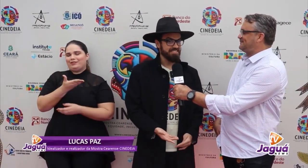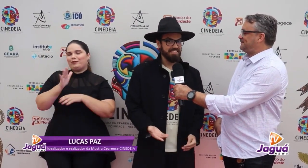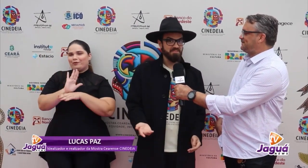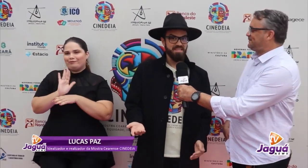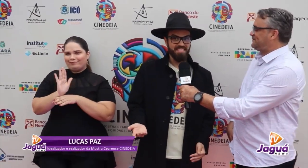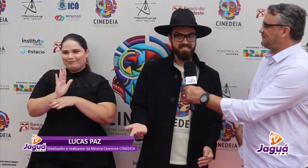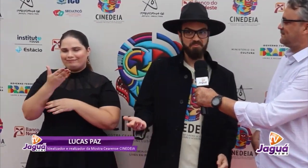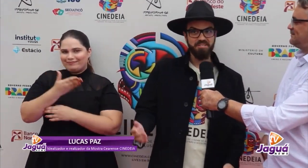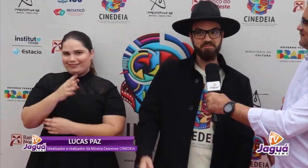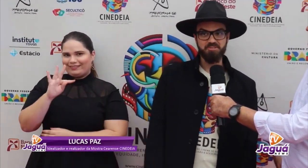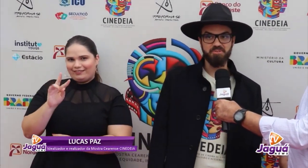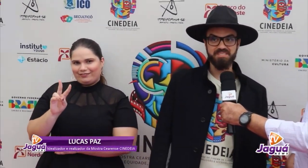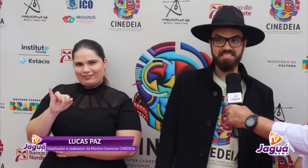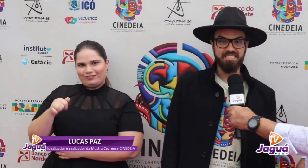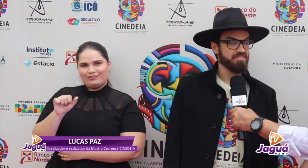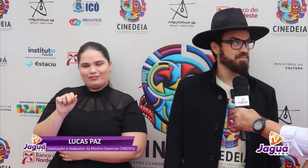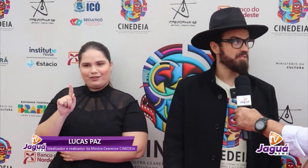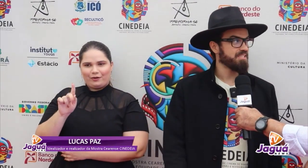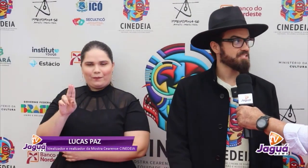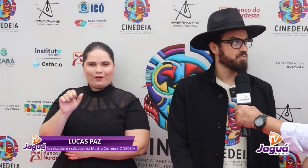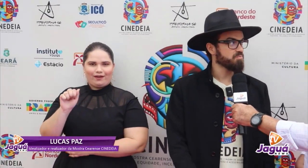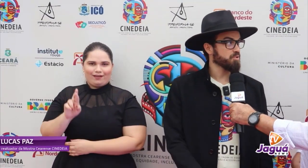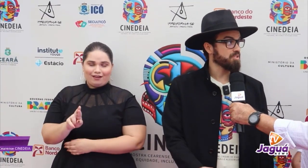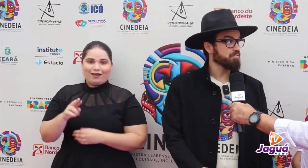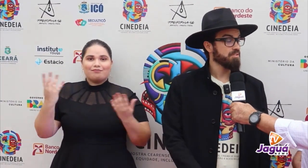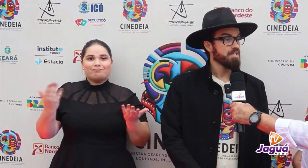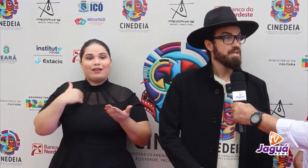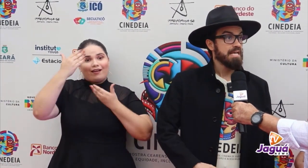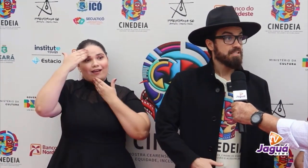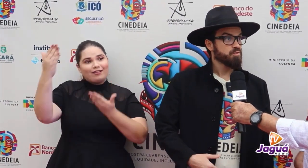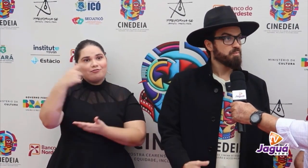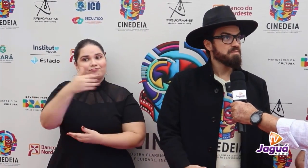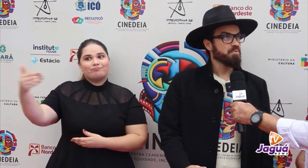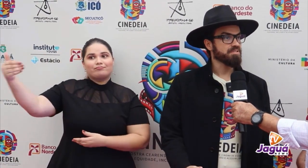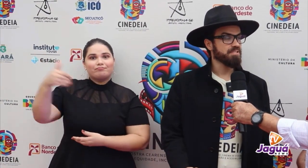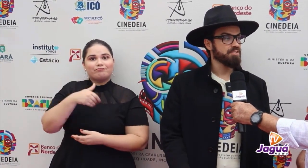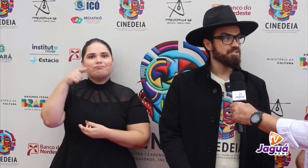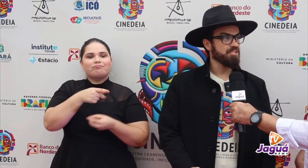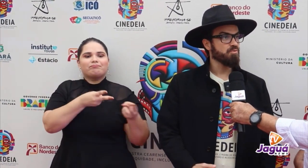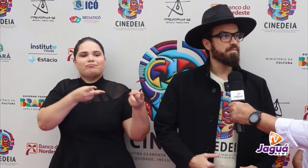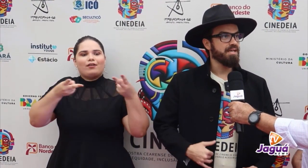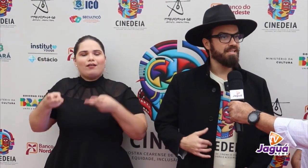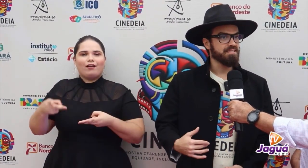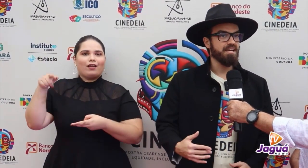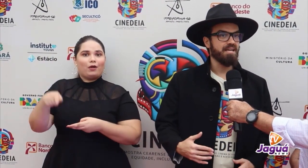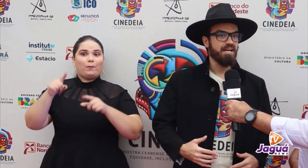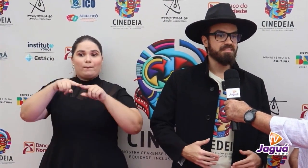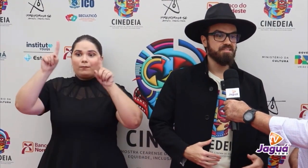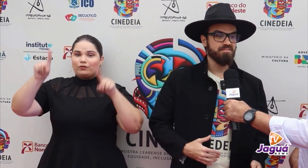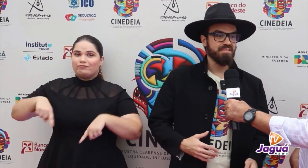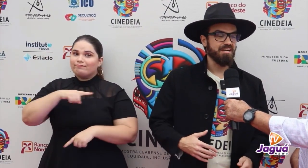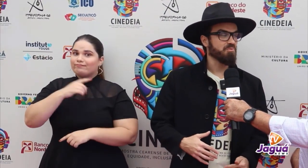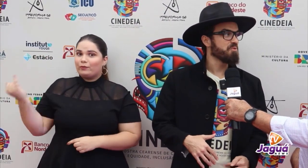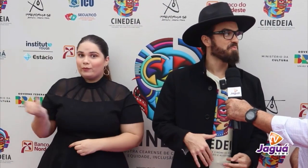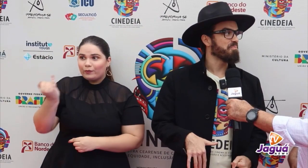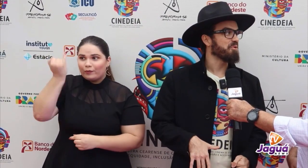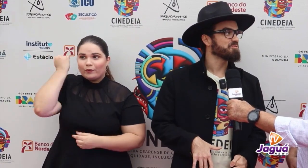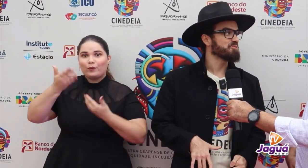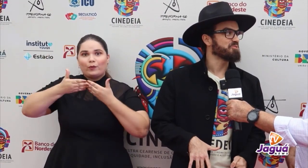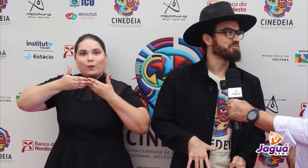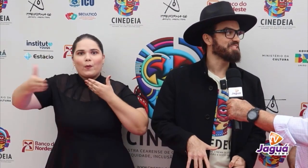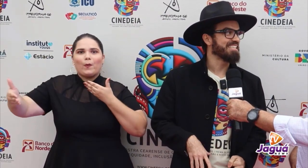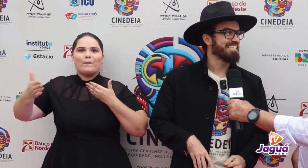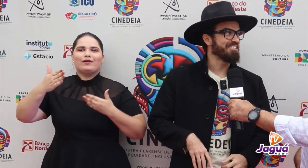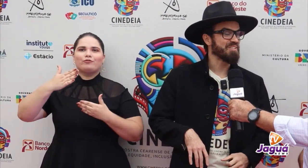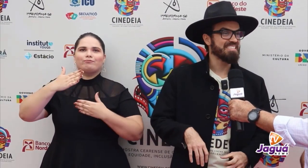Juscelino. Agradecer também essa cobertura de vocês, dando visibilidade a um projeto super importante que começa a se desvendar com o meu